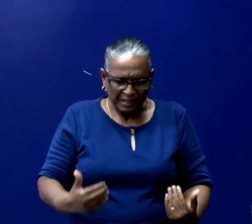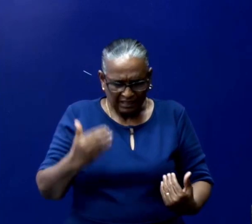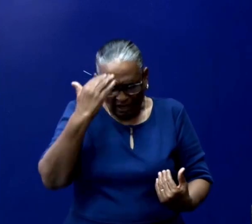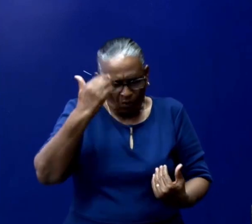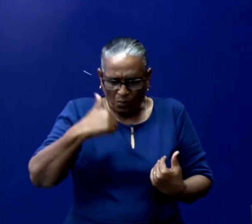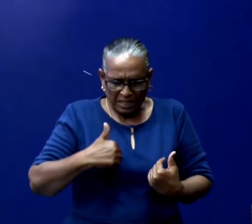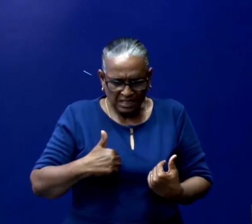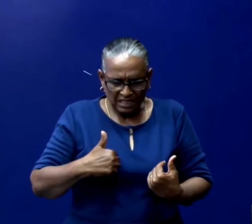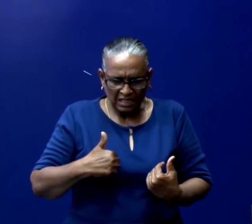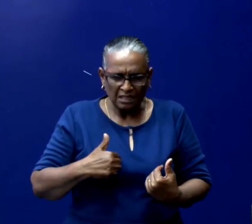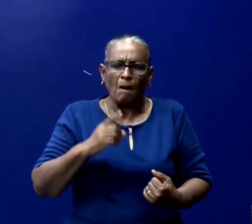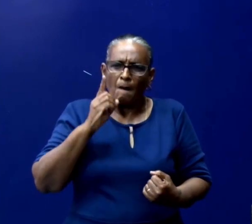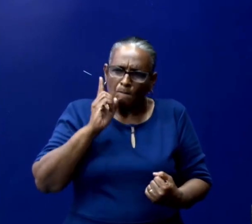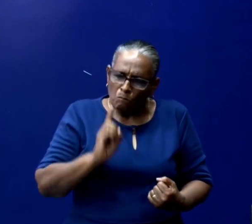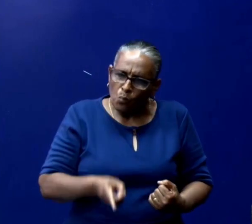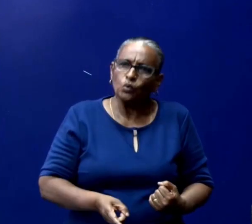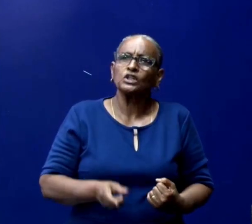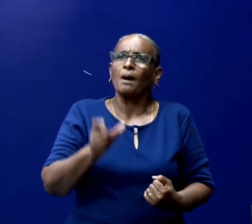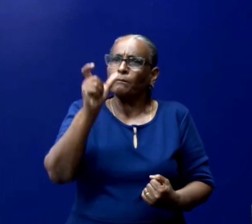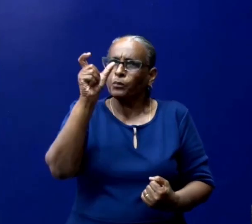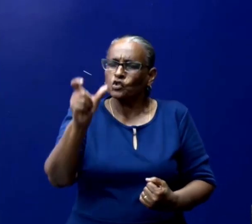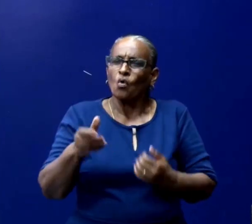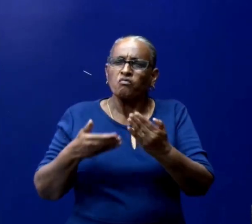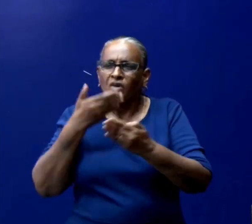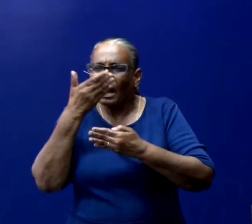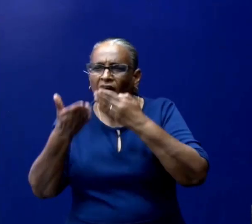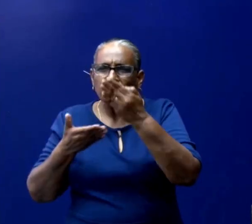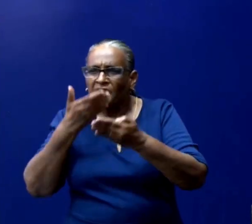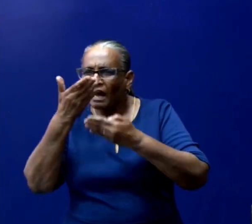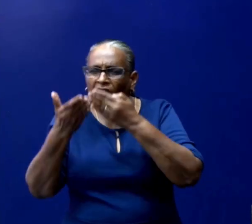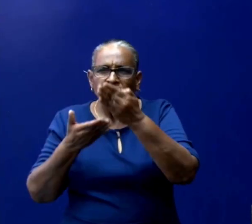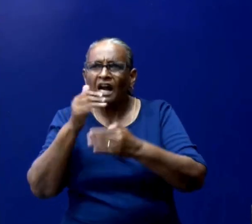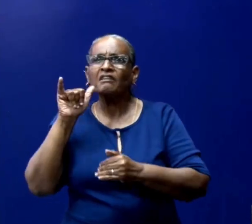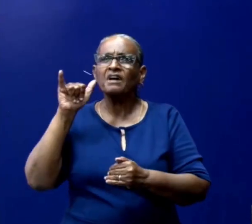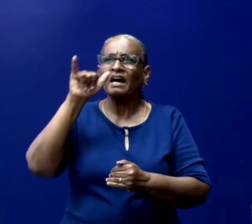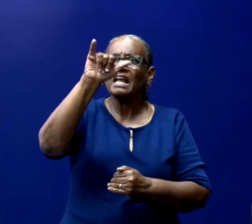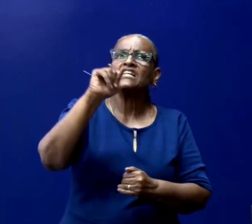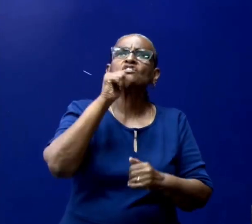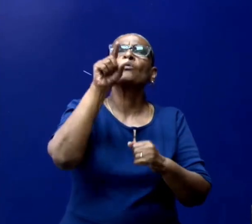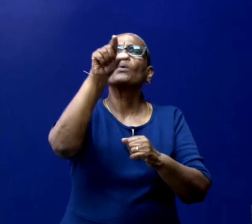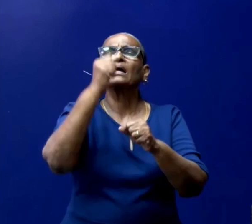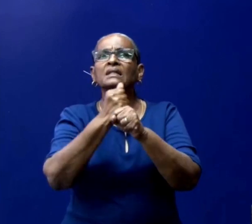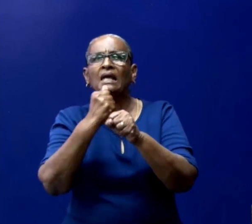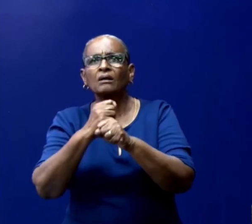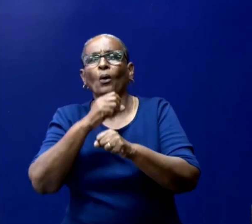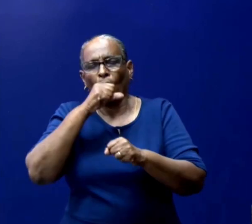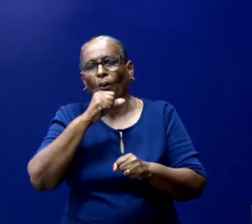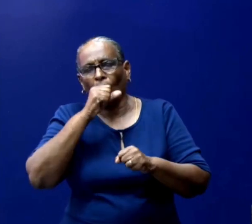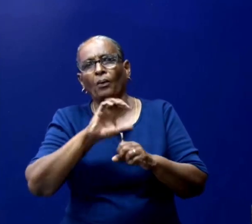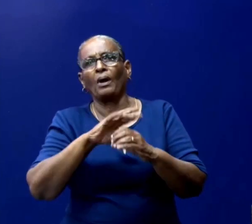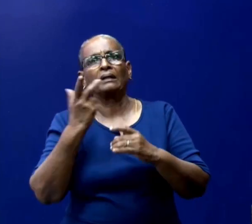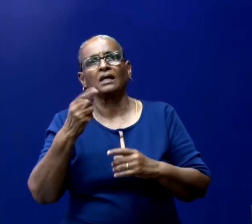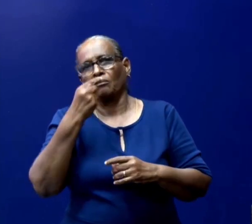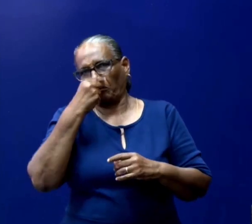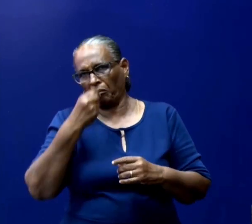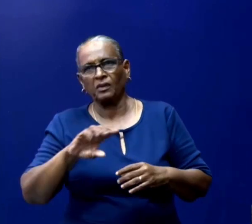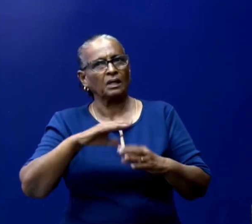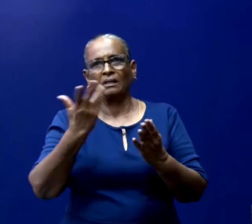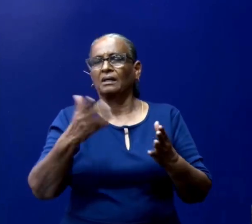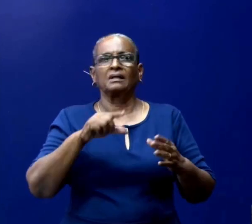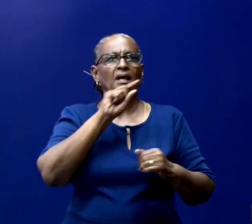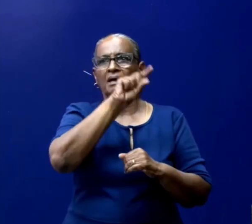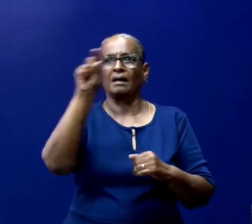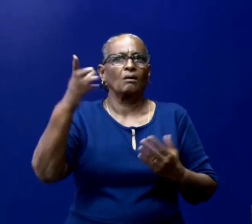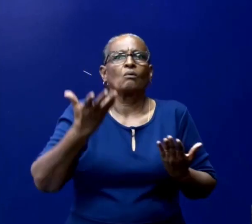herkennen. Je moet de persoon ondervragen met betrekking tot hun reisgeschiedenis. Dus niet elke kosso en niet elke nies die u her en